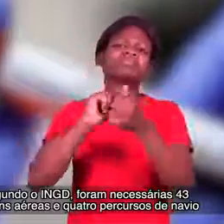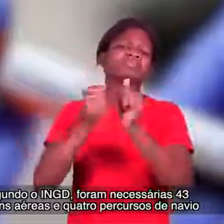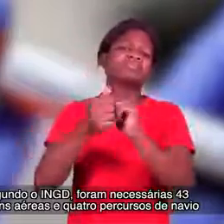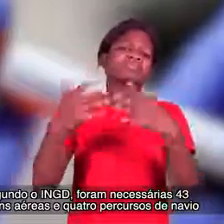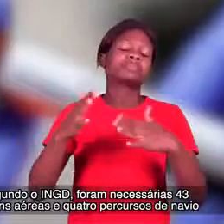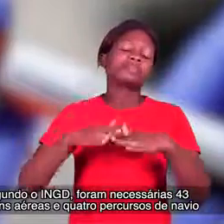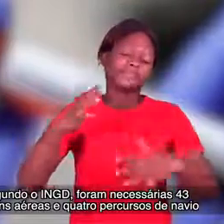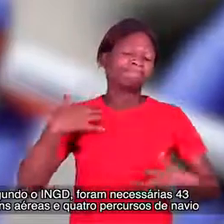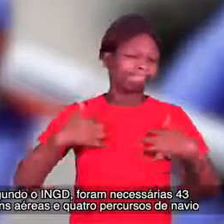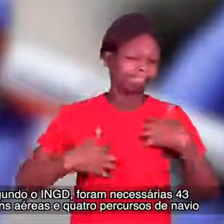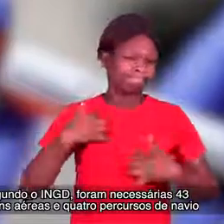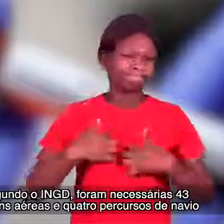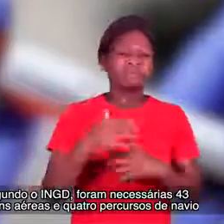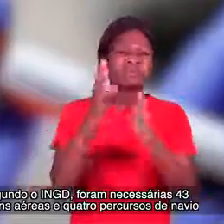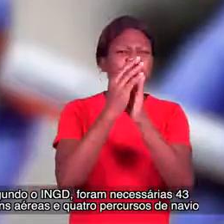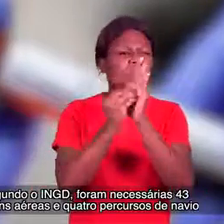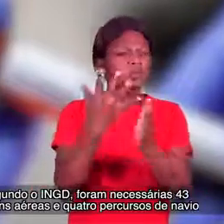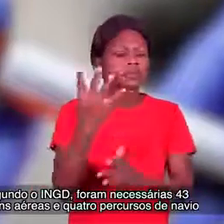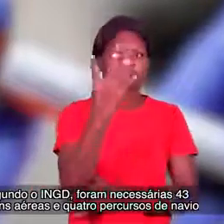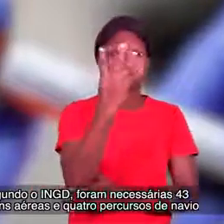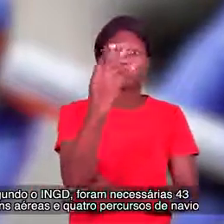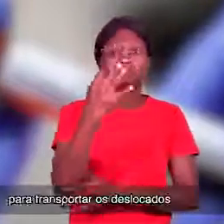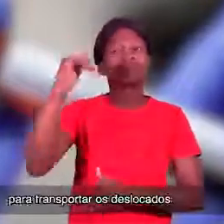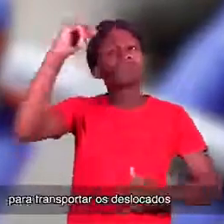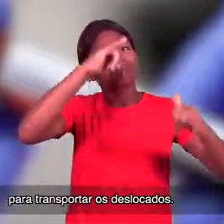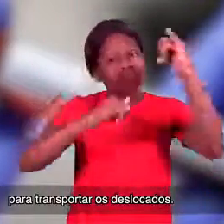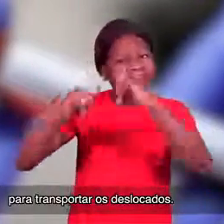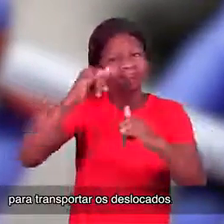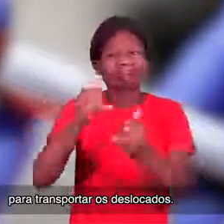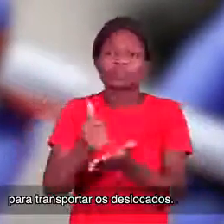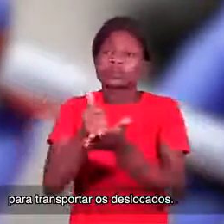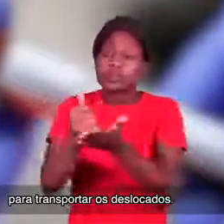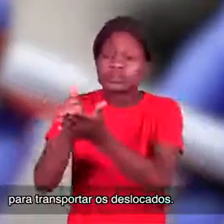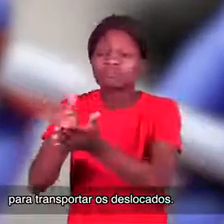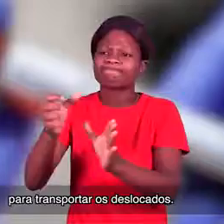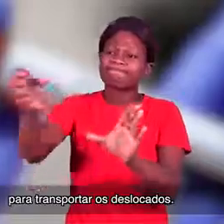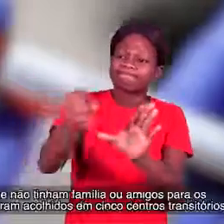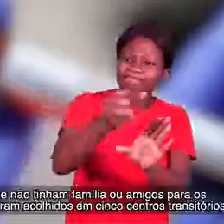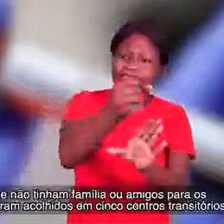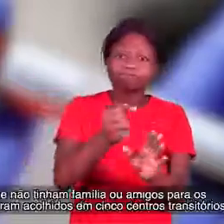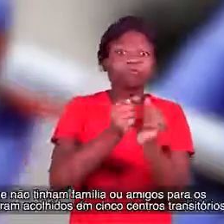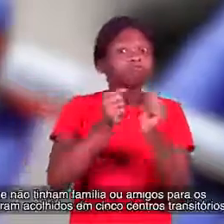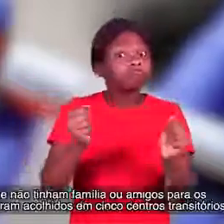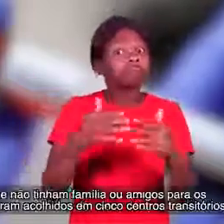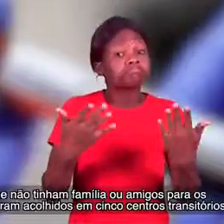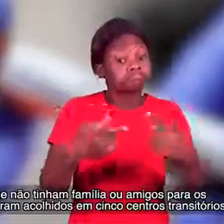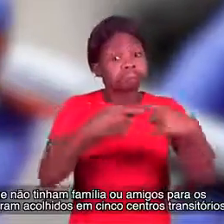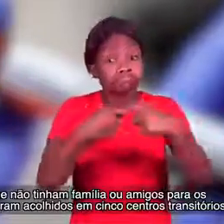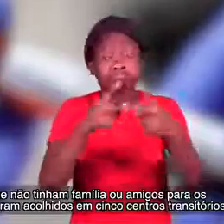viagens aéreas e 4 percursos de navio para transportar os deslocados. Os que não tinham família ou amigos para